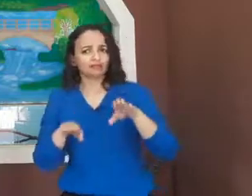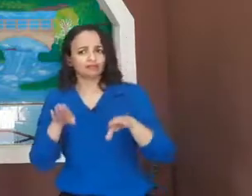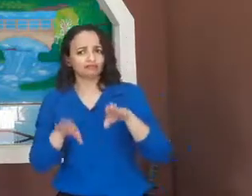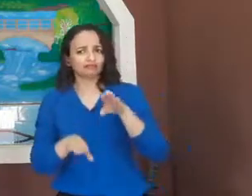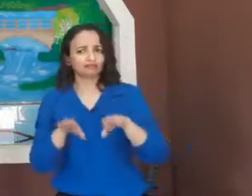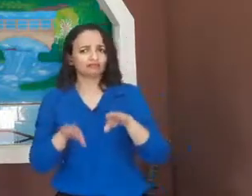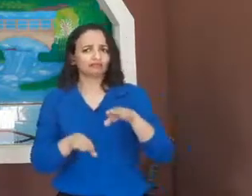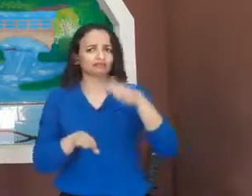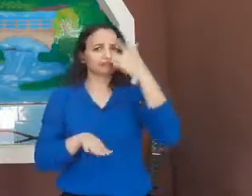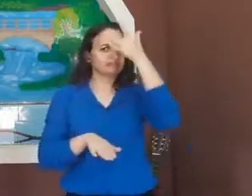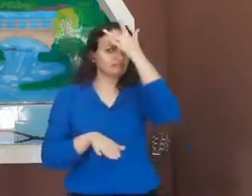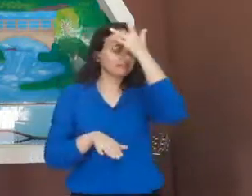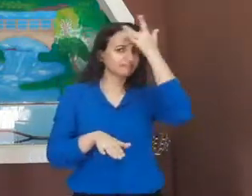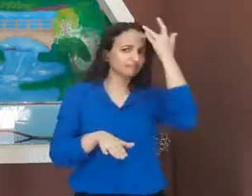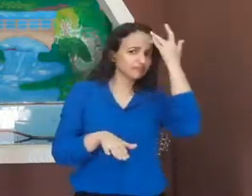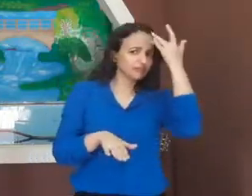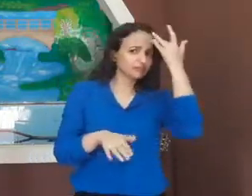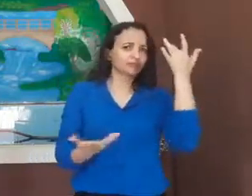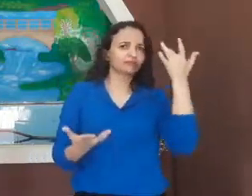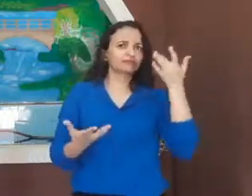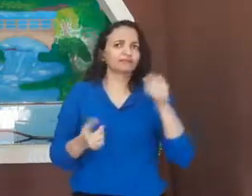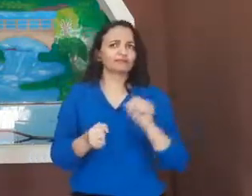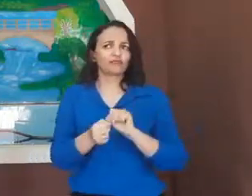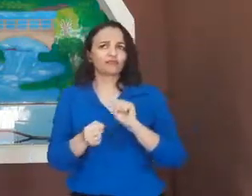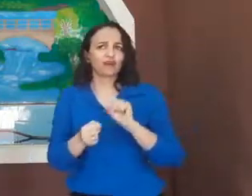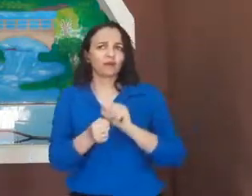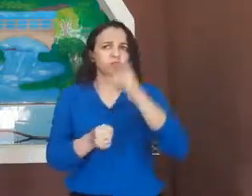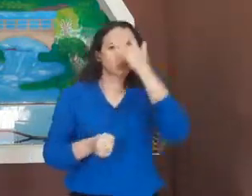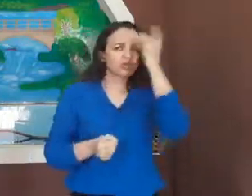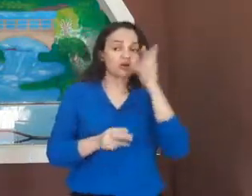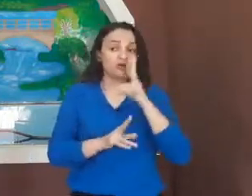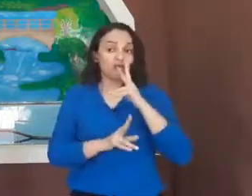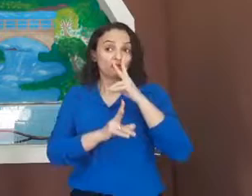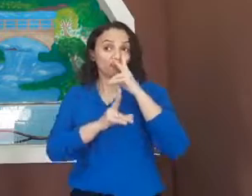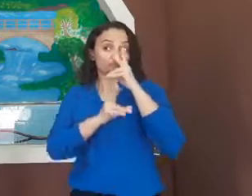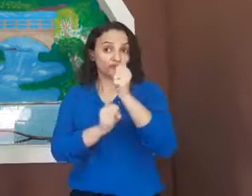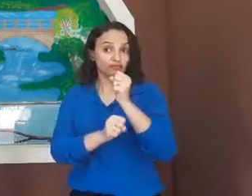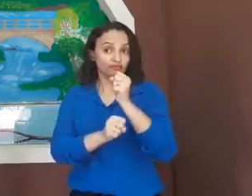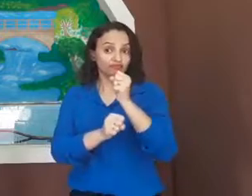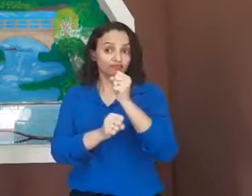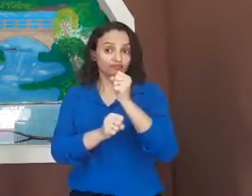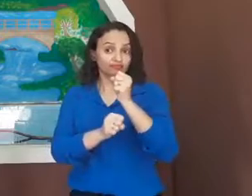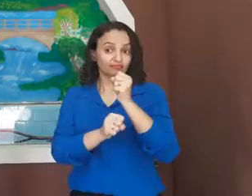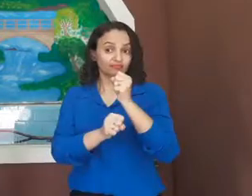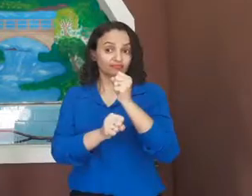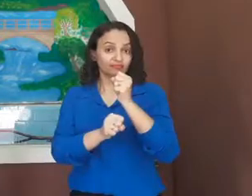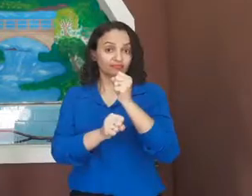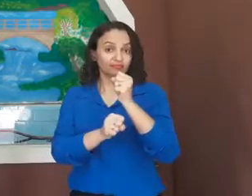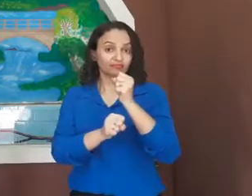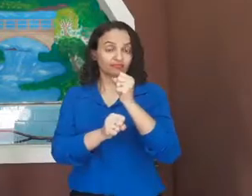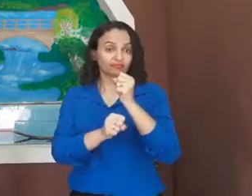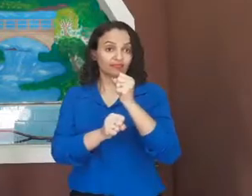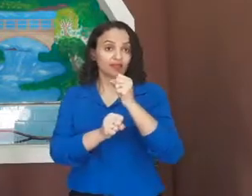um indivíduo, um sujeito mais resistente, mais firme, mais rápido.